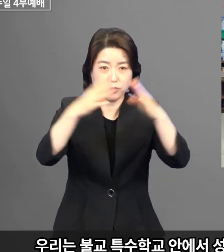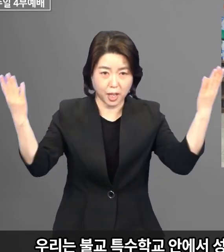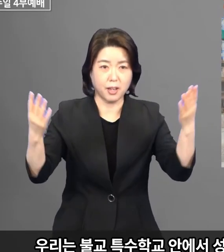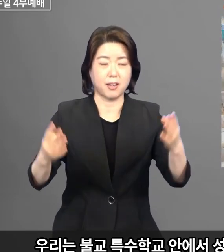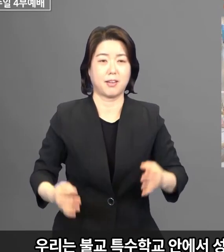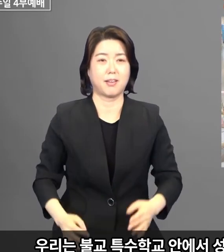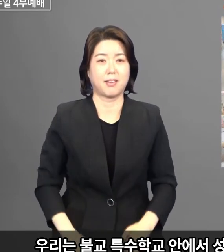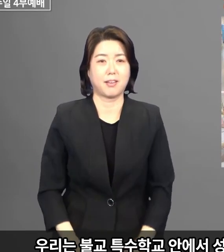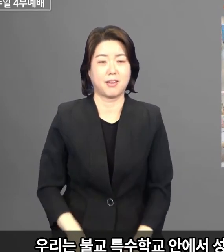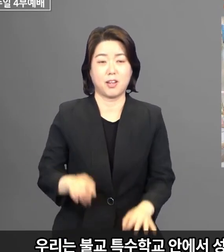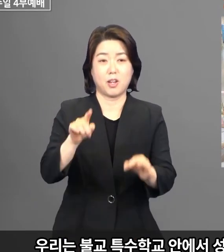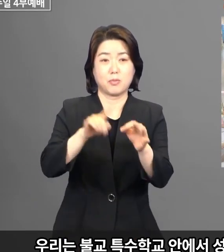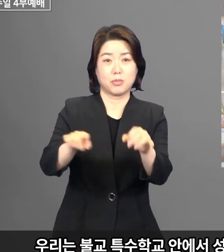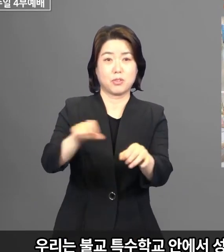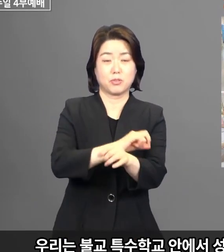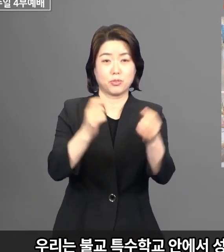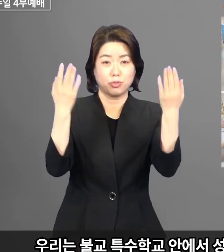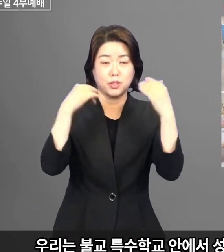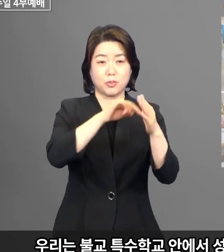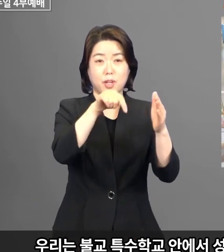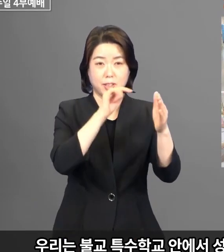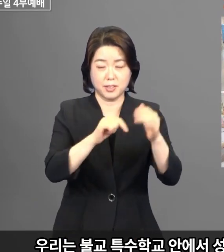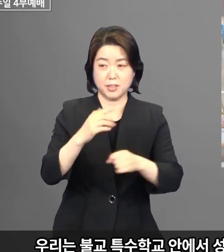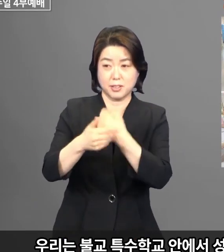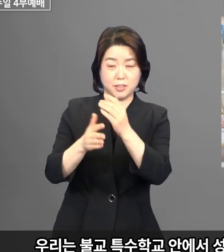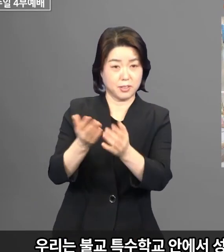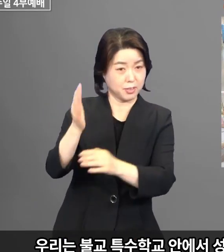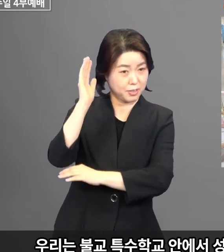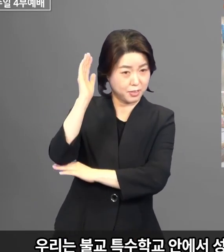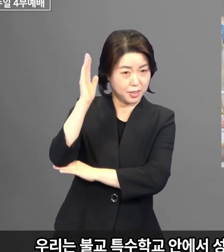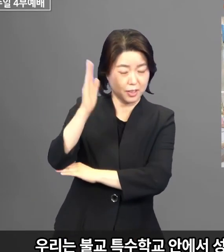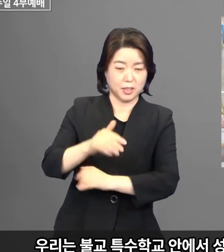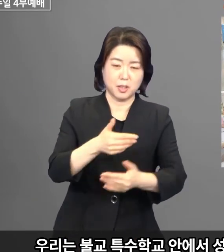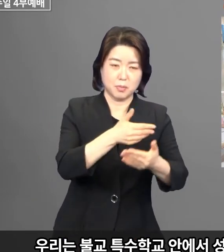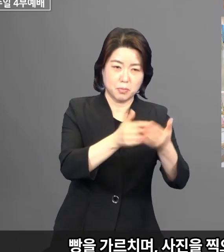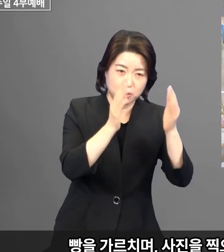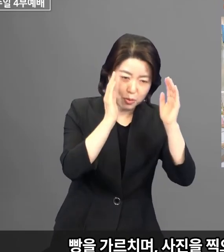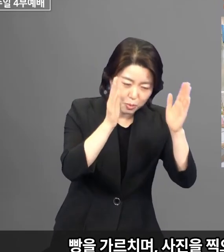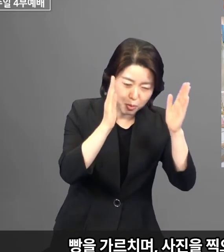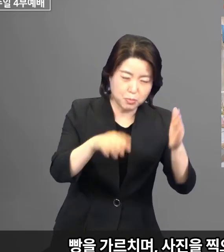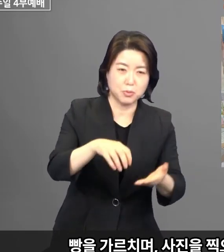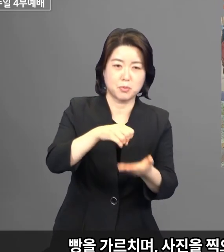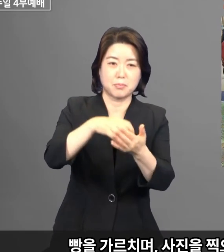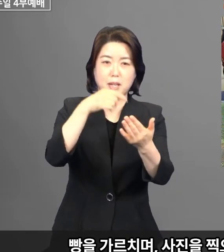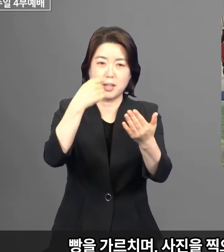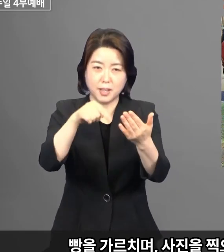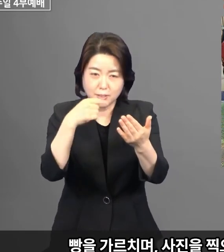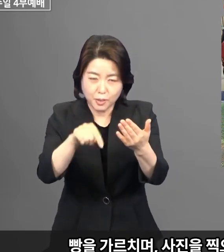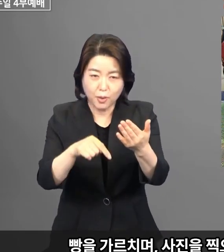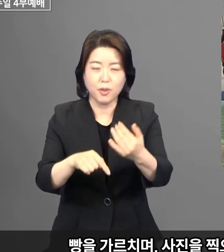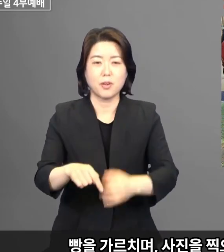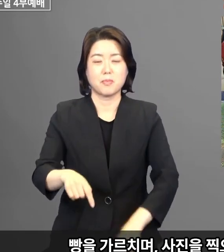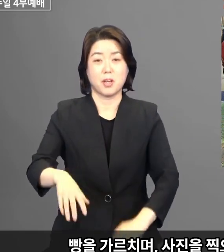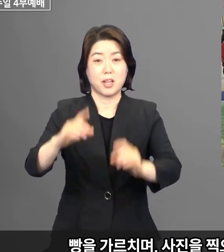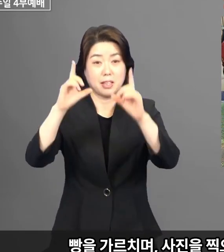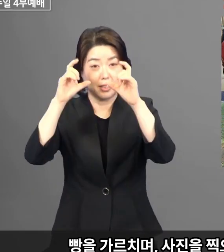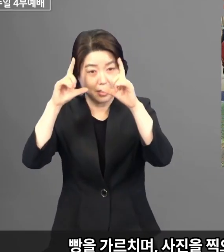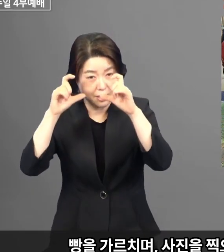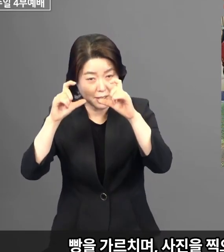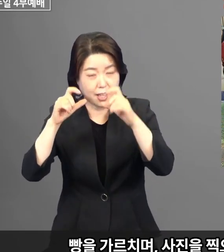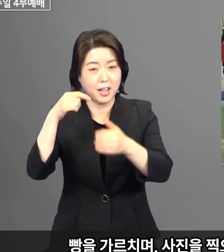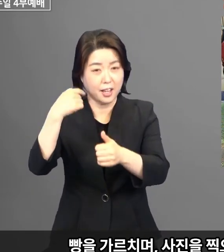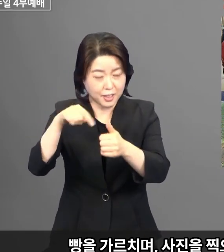불교 특수학교 안에서 성경의 이야기로 미술 수업을 하고 빵을 가르치며 사진을